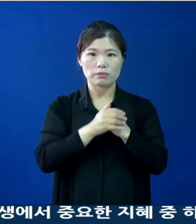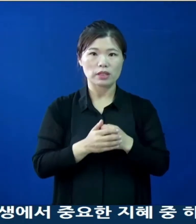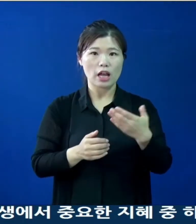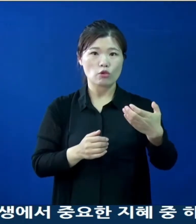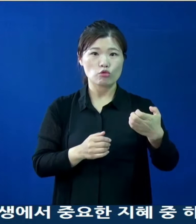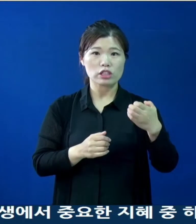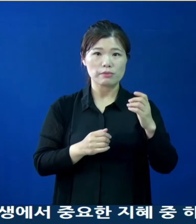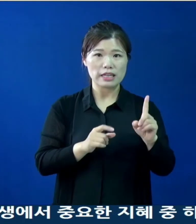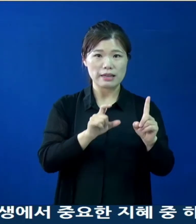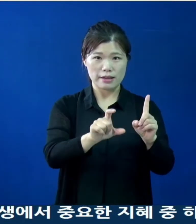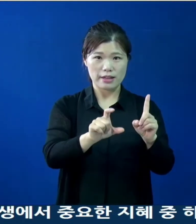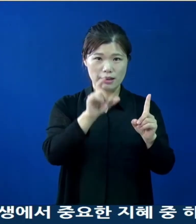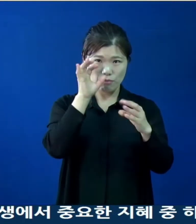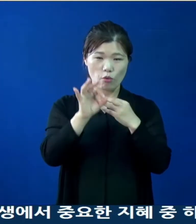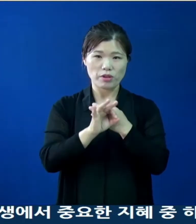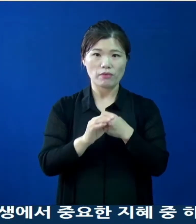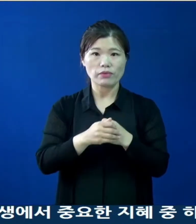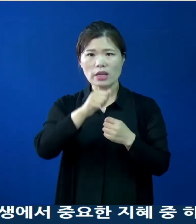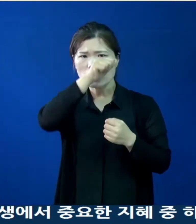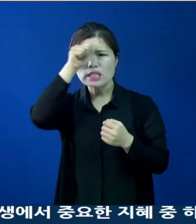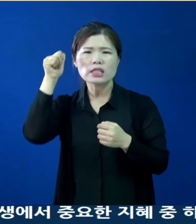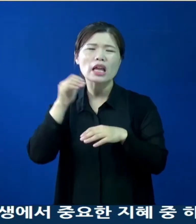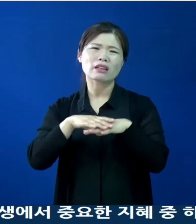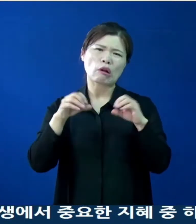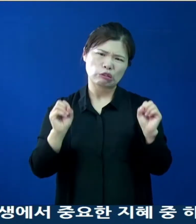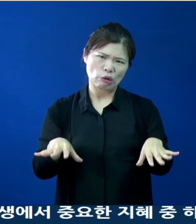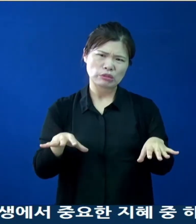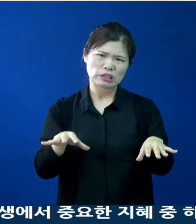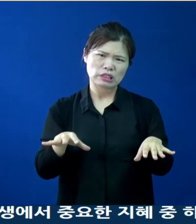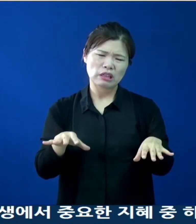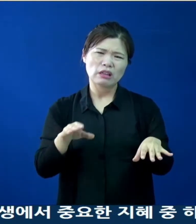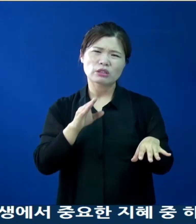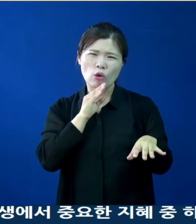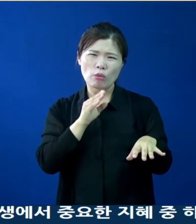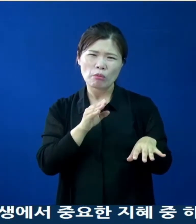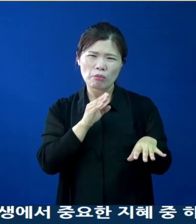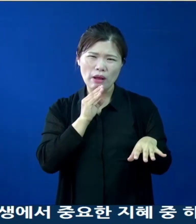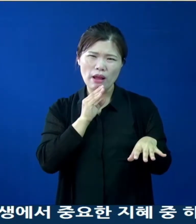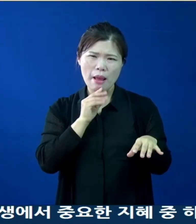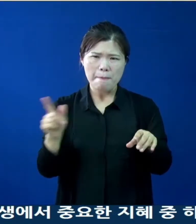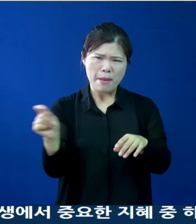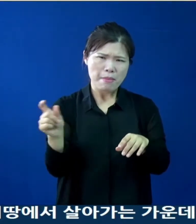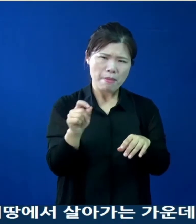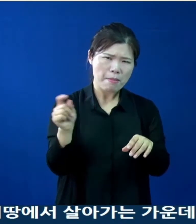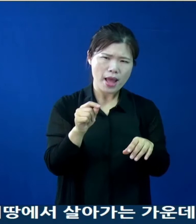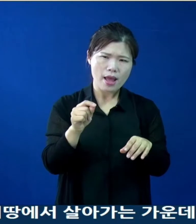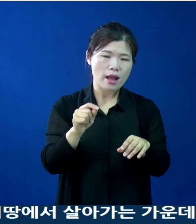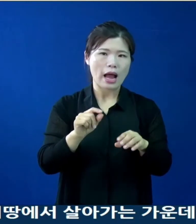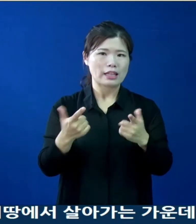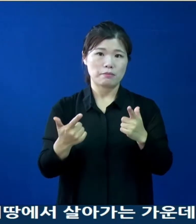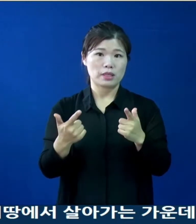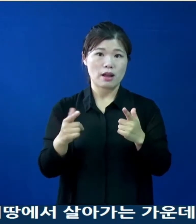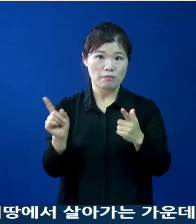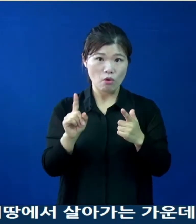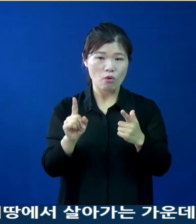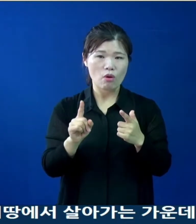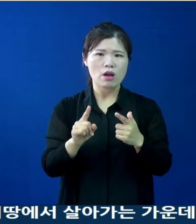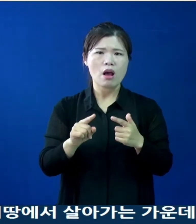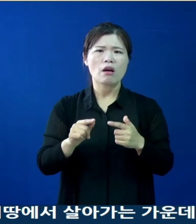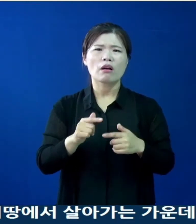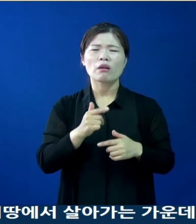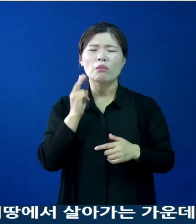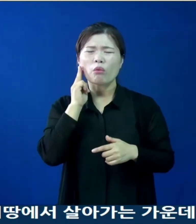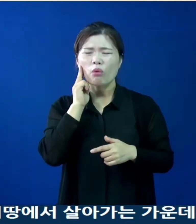91장으로 넘어가면 인생이 덧없이 빨리 지나가는 상황이 아니라 몹시